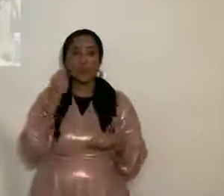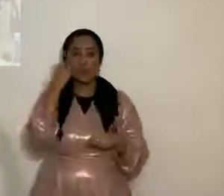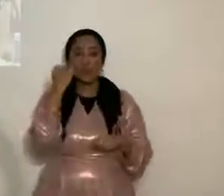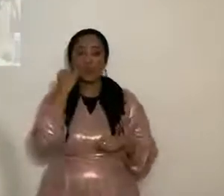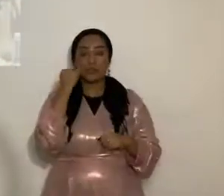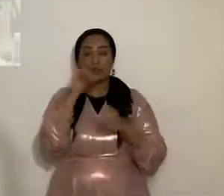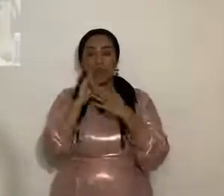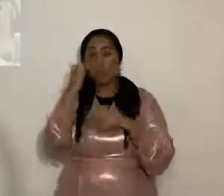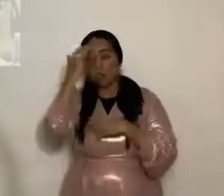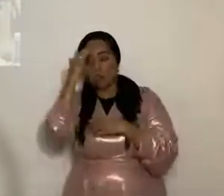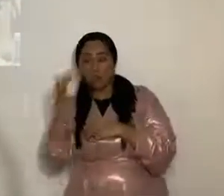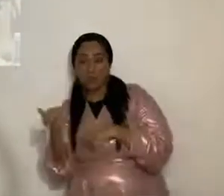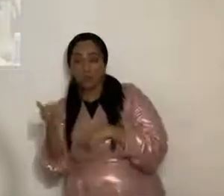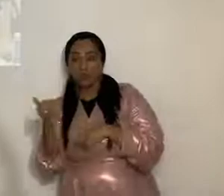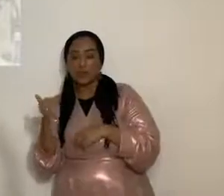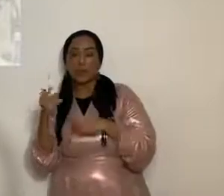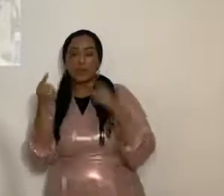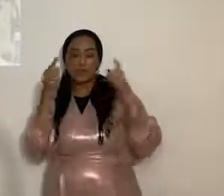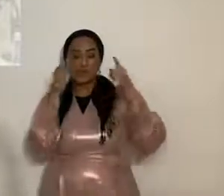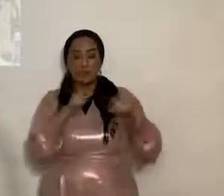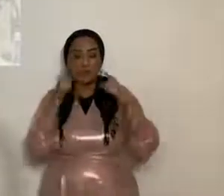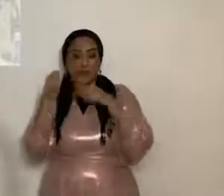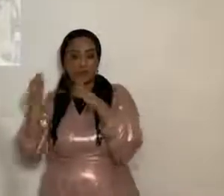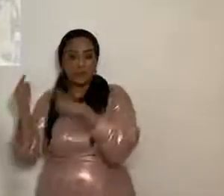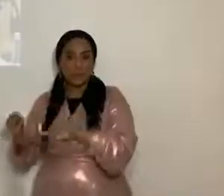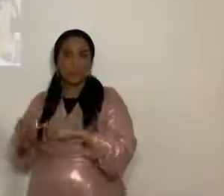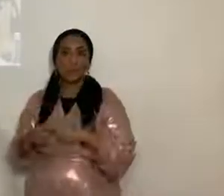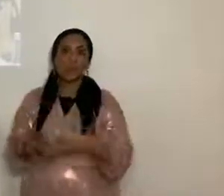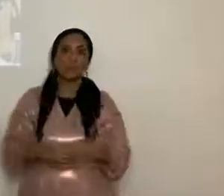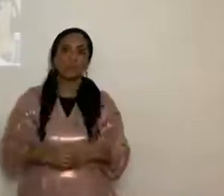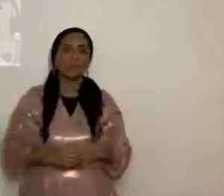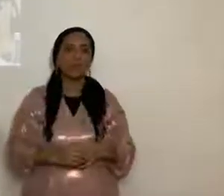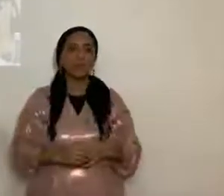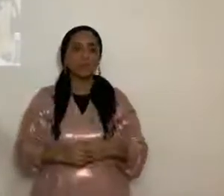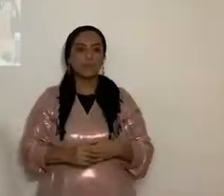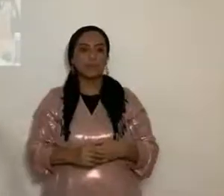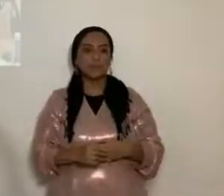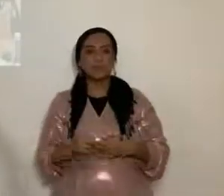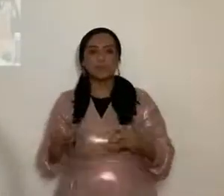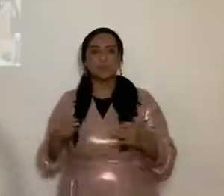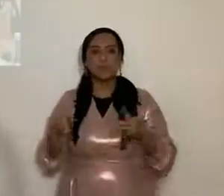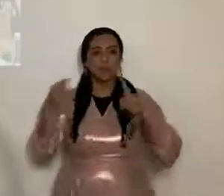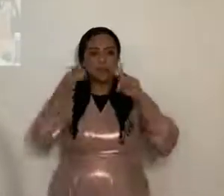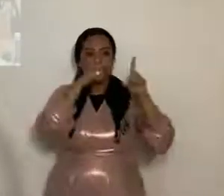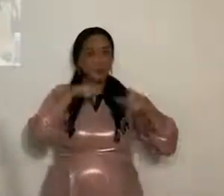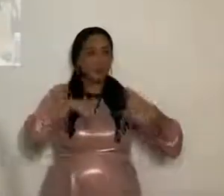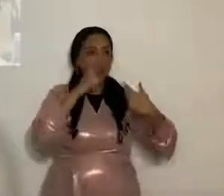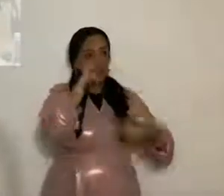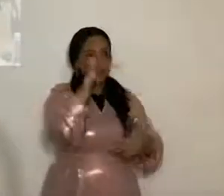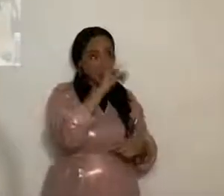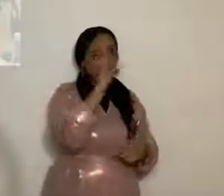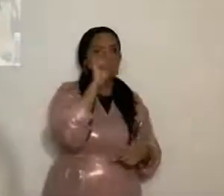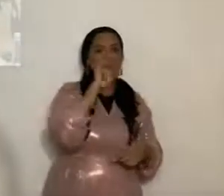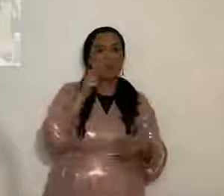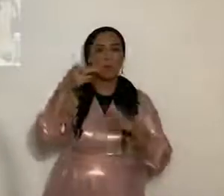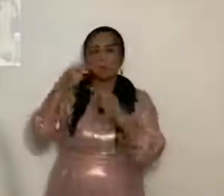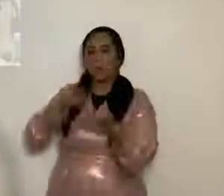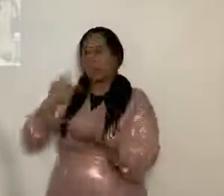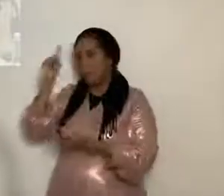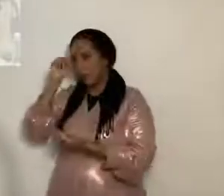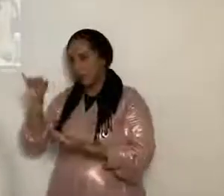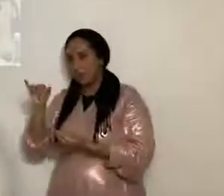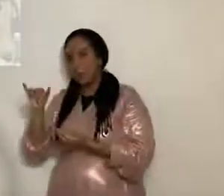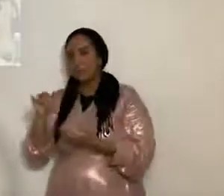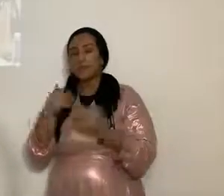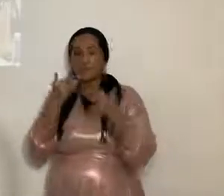ese porqué de lo que nos está pasando o esa causa nos va a llevar a vida eterna o a muerte eterna, como